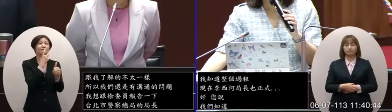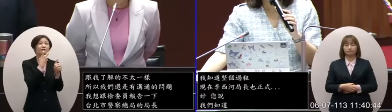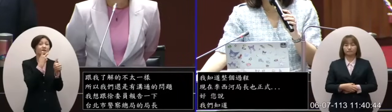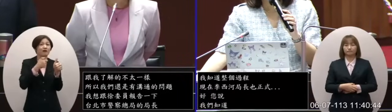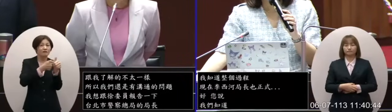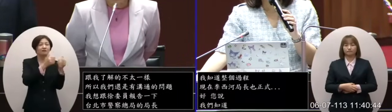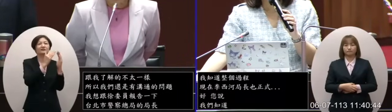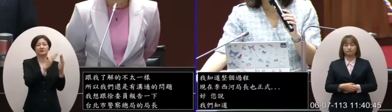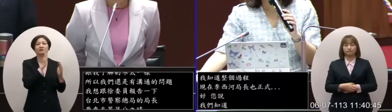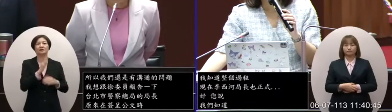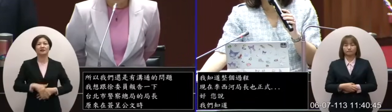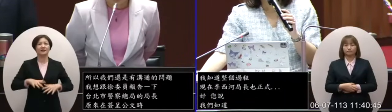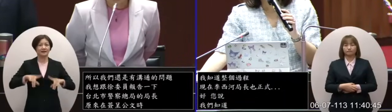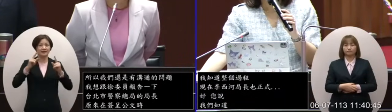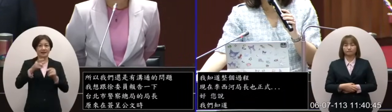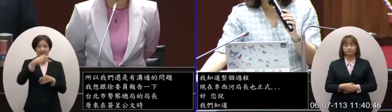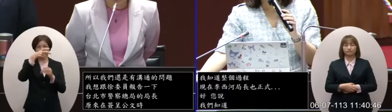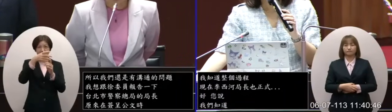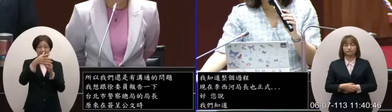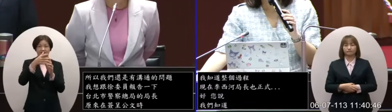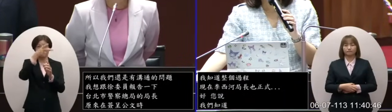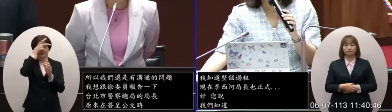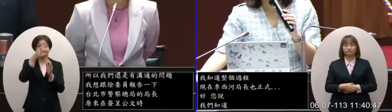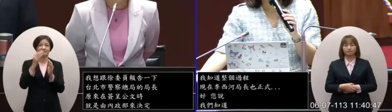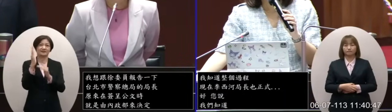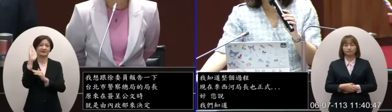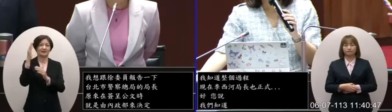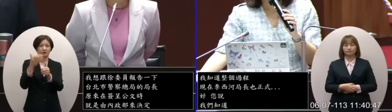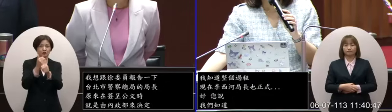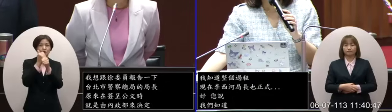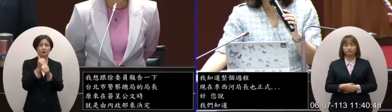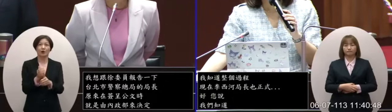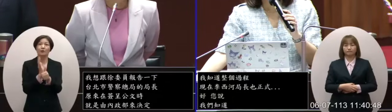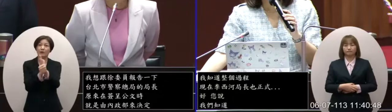原先呢，我请警政署把所有有可能可以